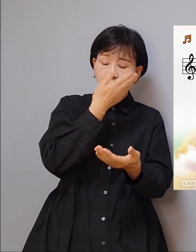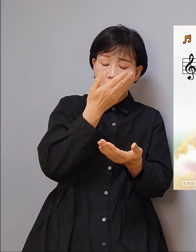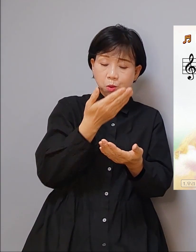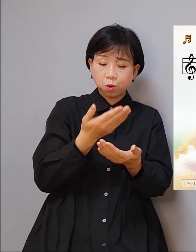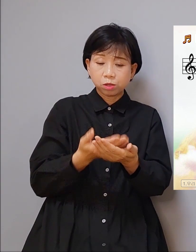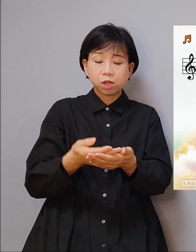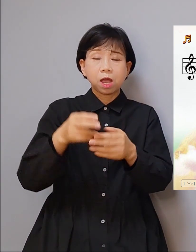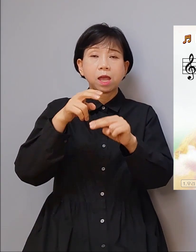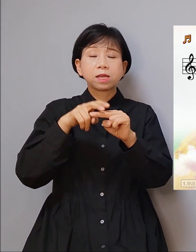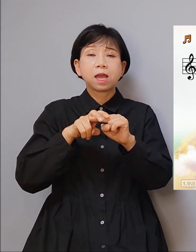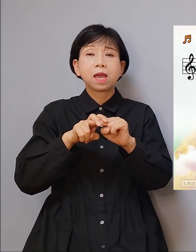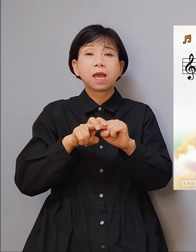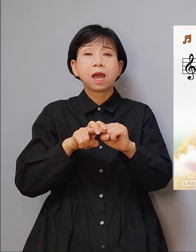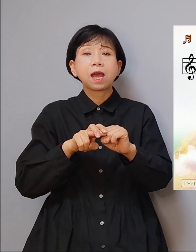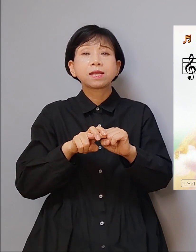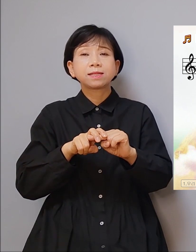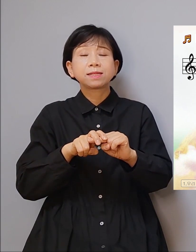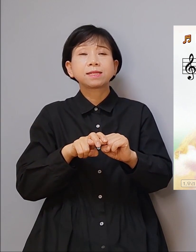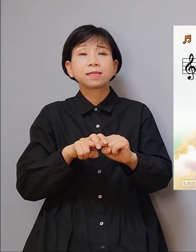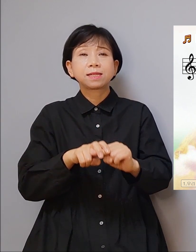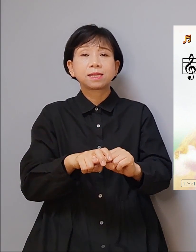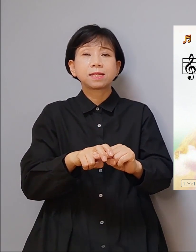구원하심이 보좌에